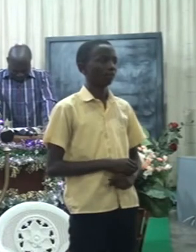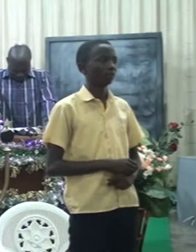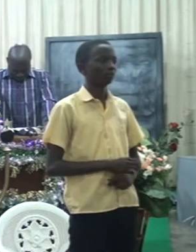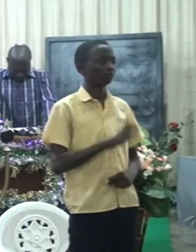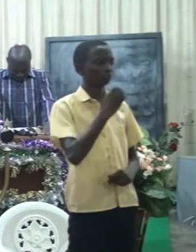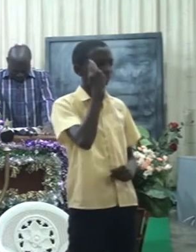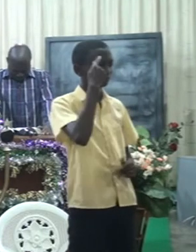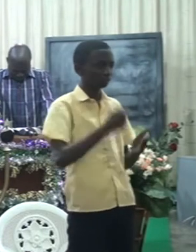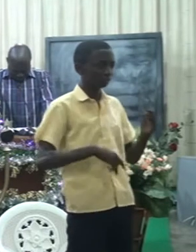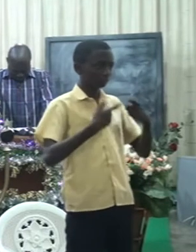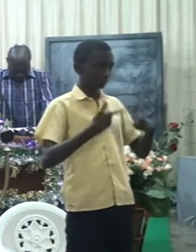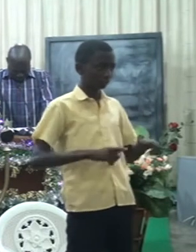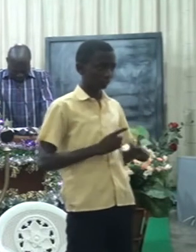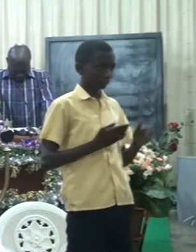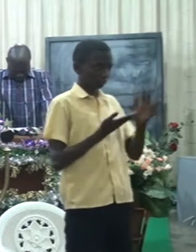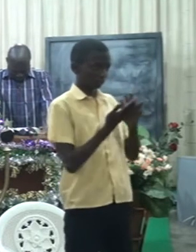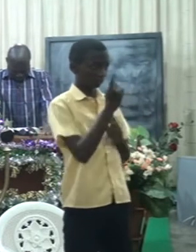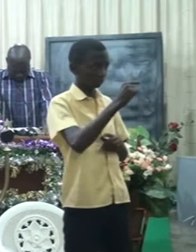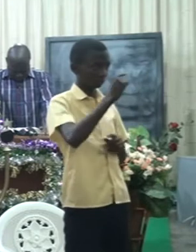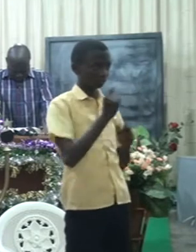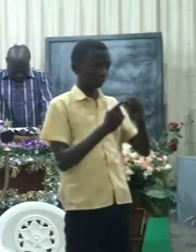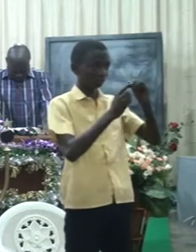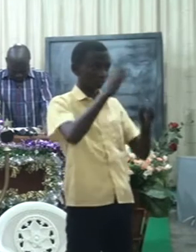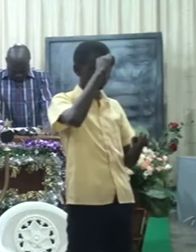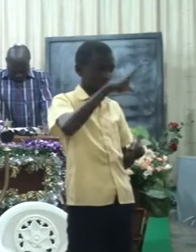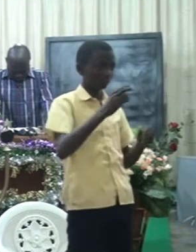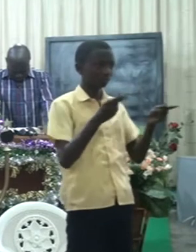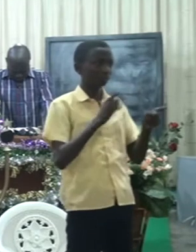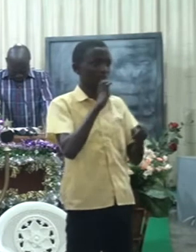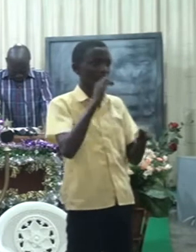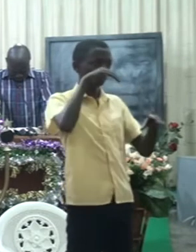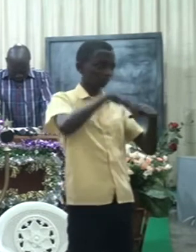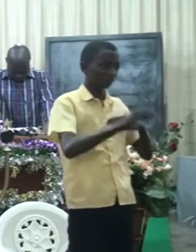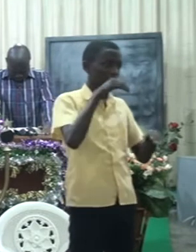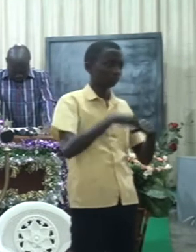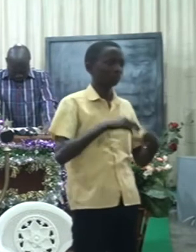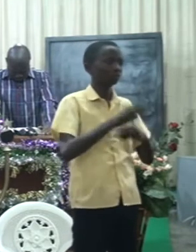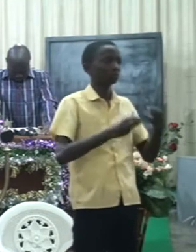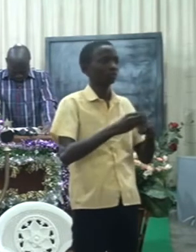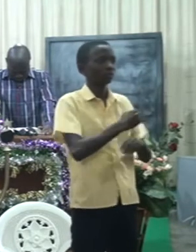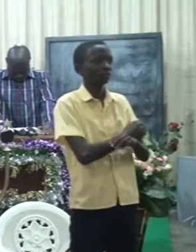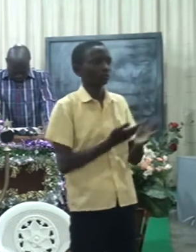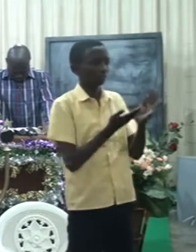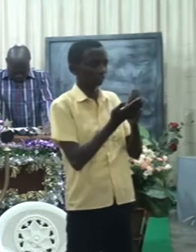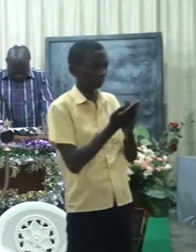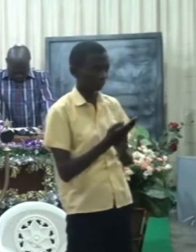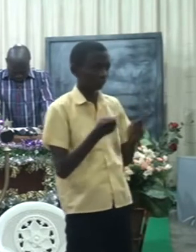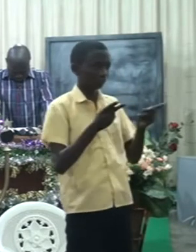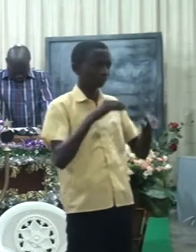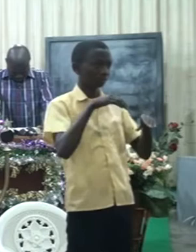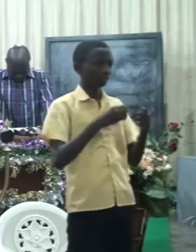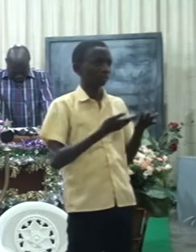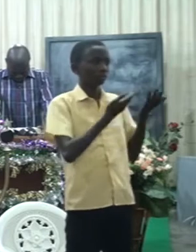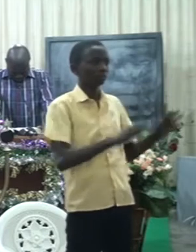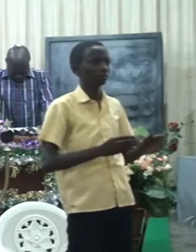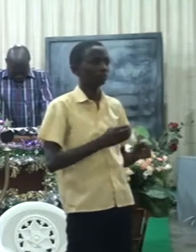C'est pourquoi, comme par un seul homme le péché est entré dans le monde, et par le péché la mort, et qu'ainsi